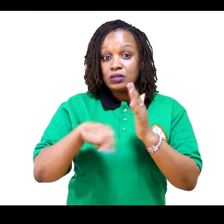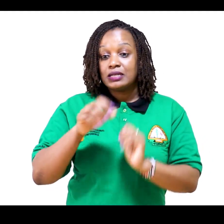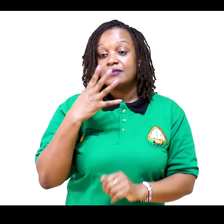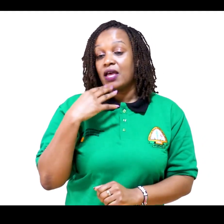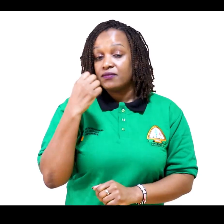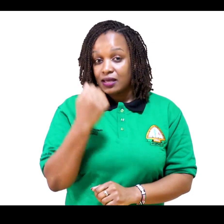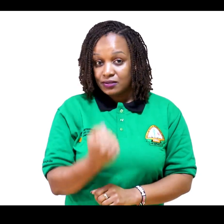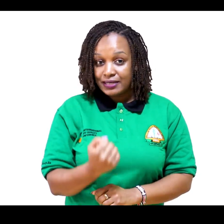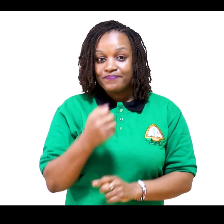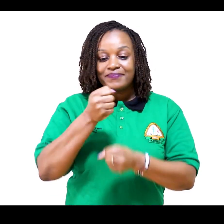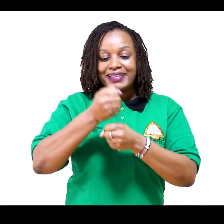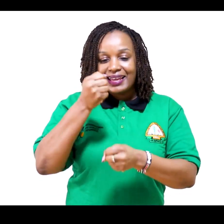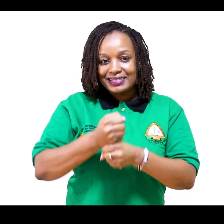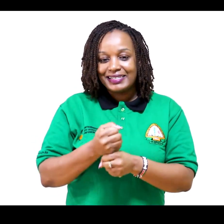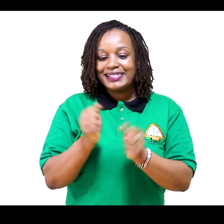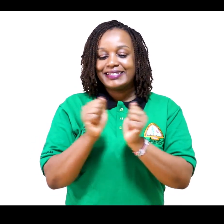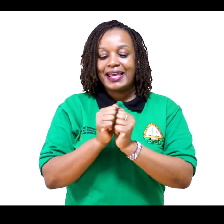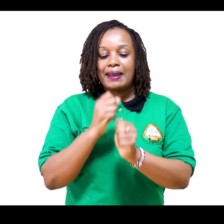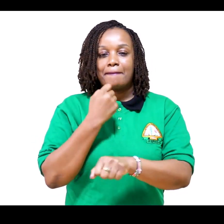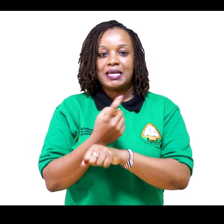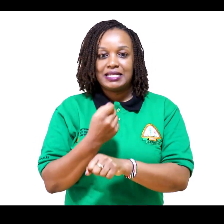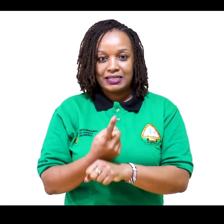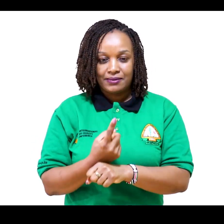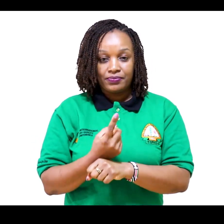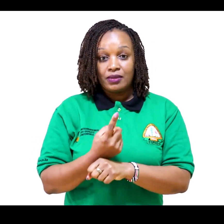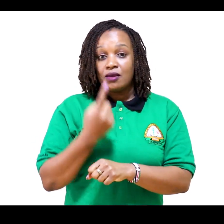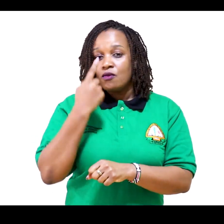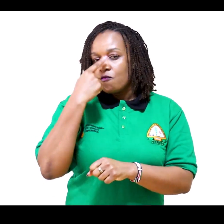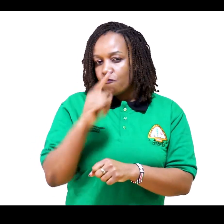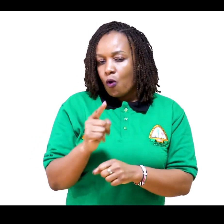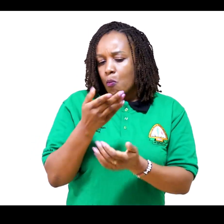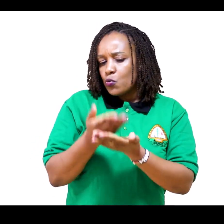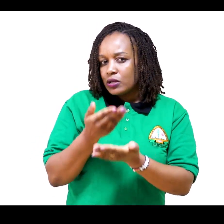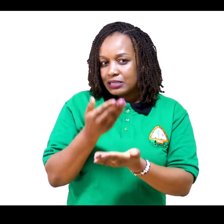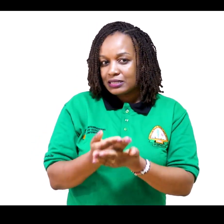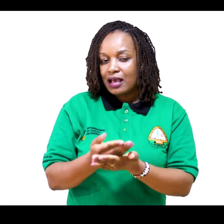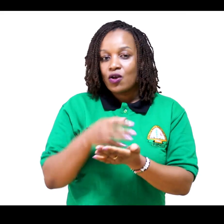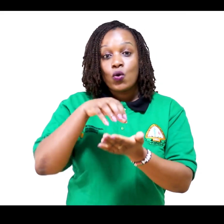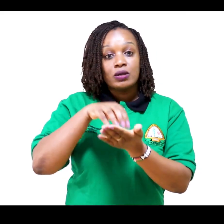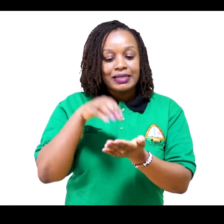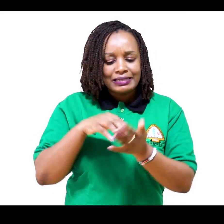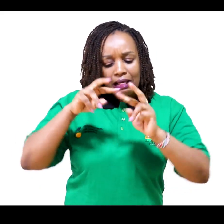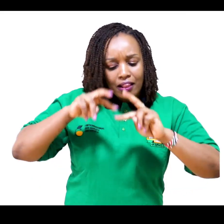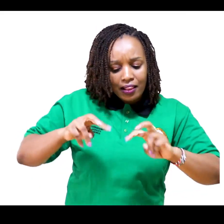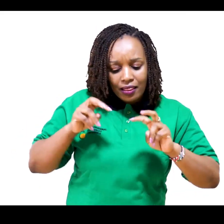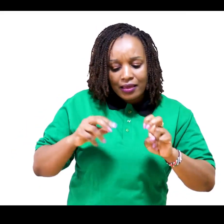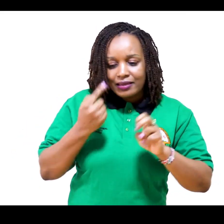kwa dakika 10. Kwa jaribio la uchafuzi wa maudhui ya unyevu kwa sampuli, gharama ni